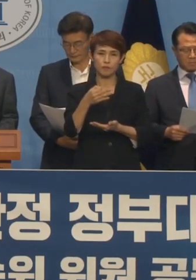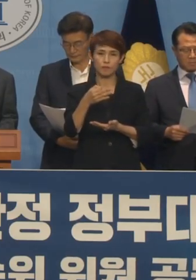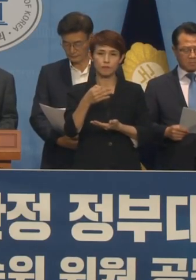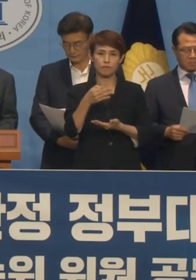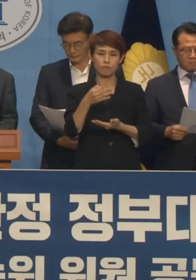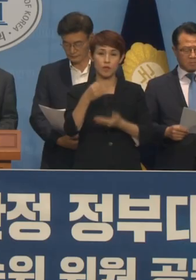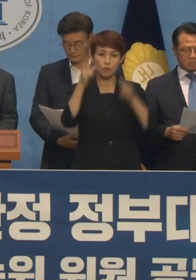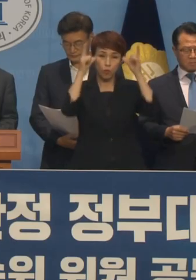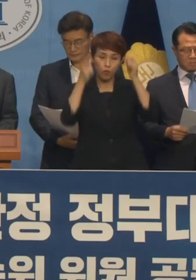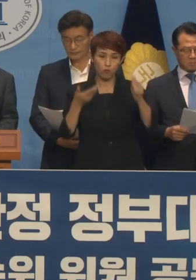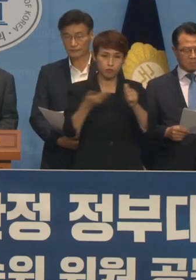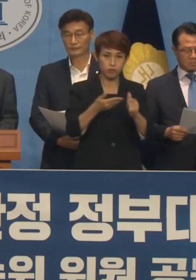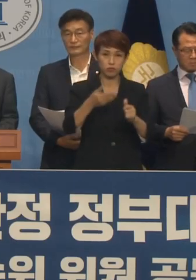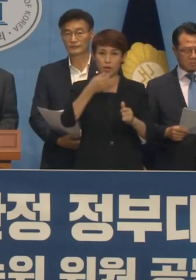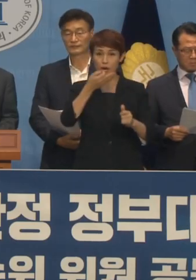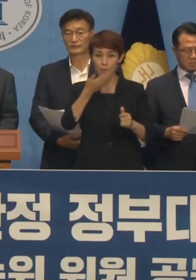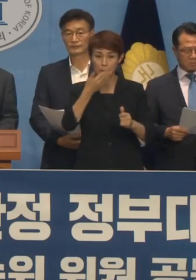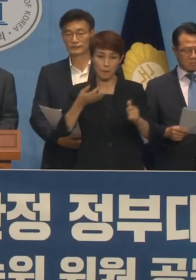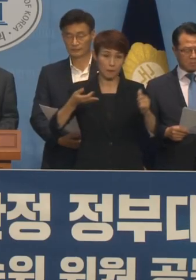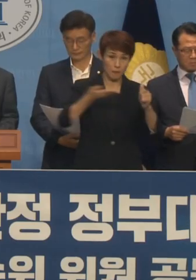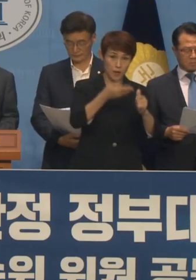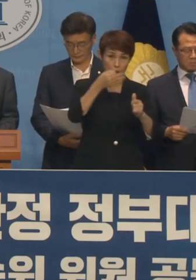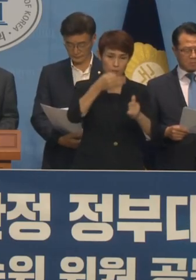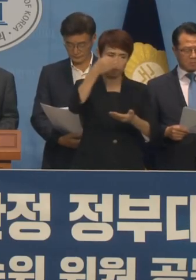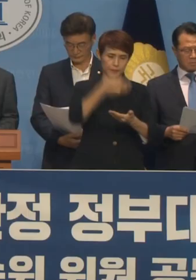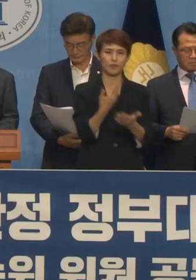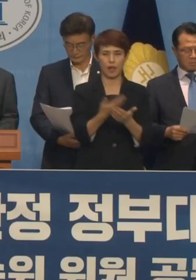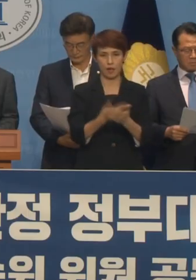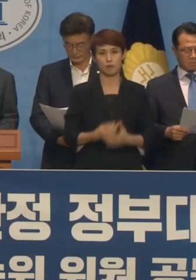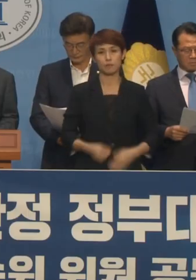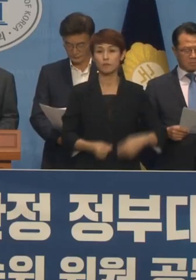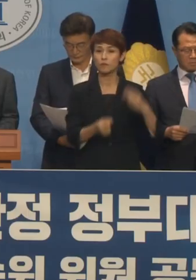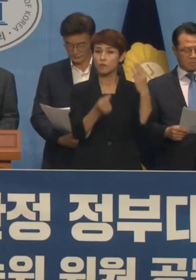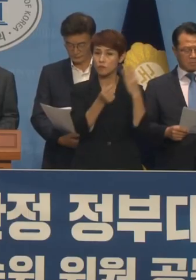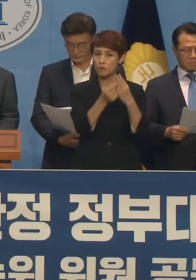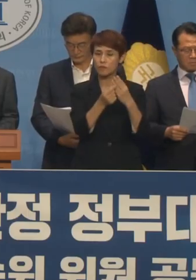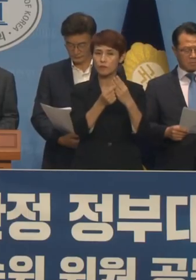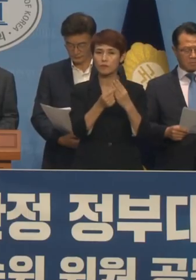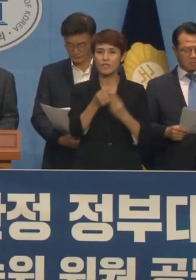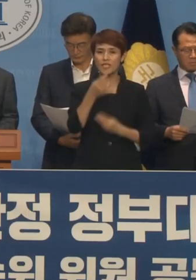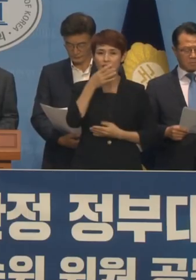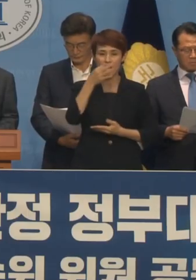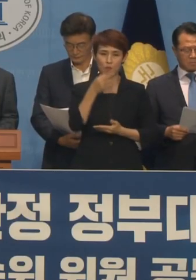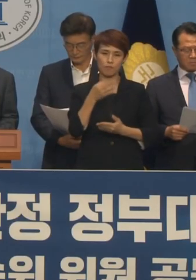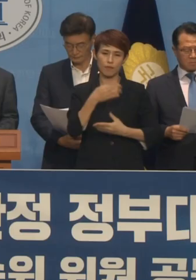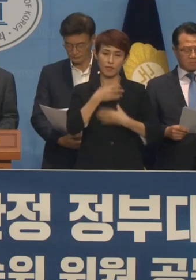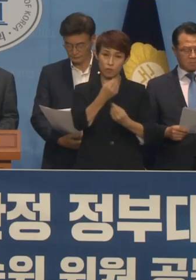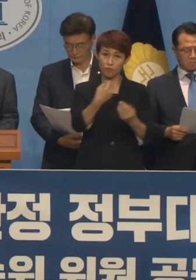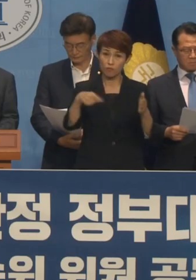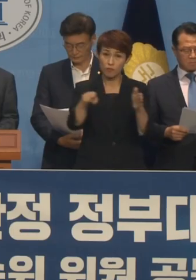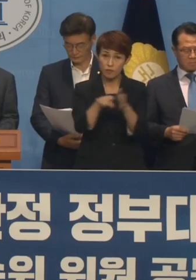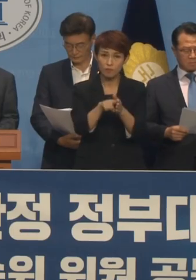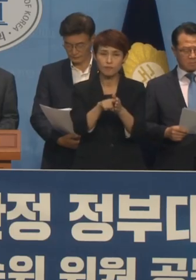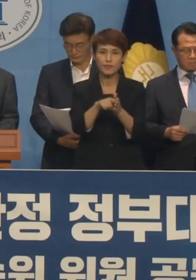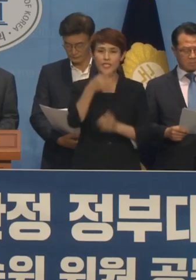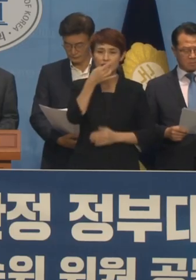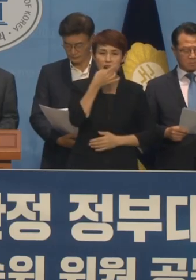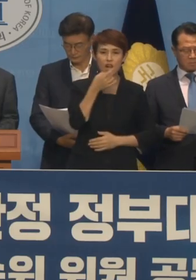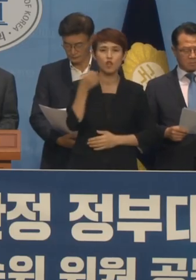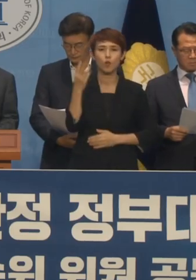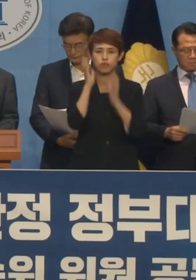인하를 조속히 실시하라. 하나, 쌀값 안정 중장기 대책으로 쌀 및